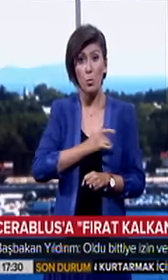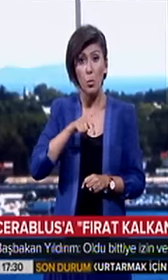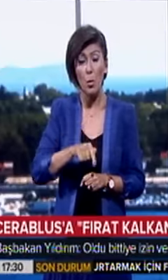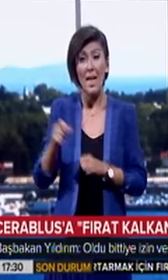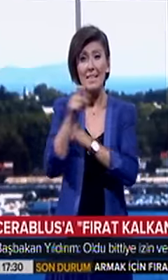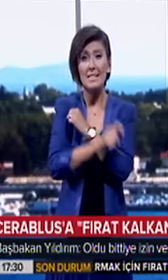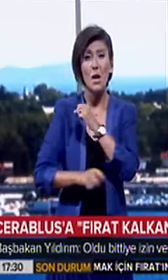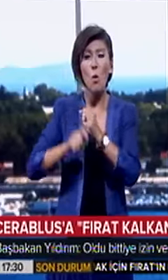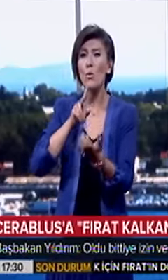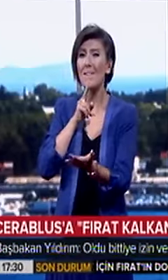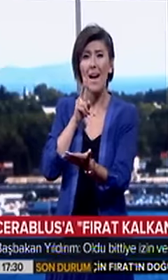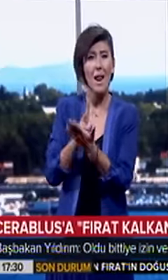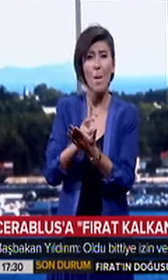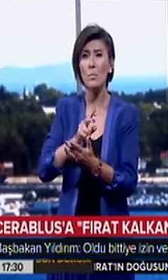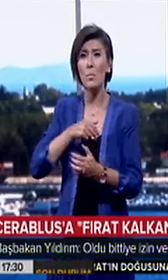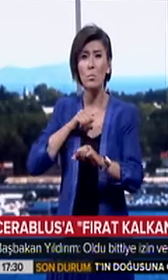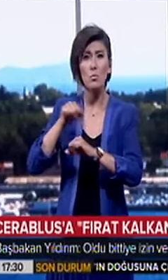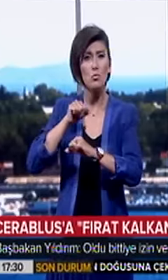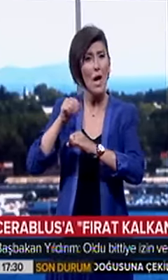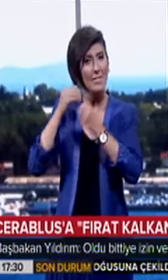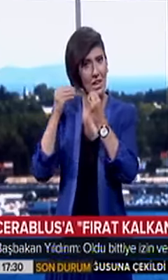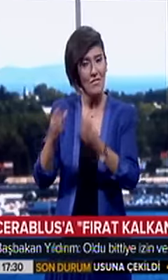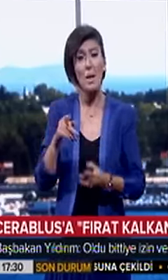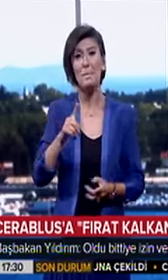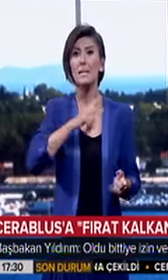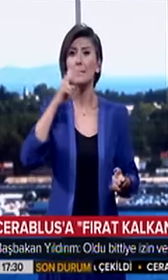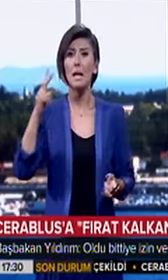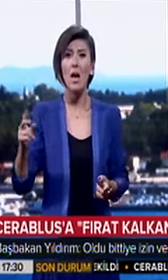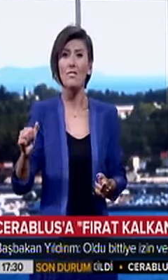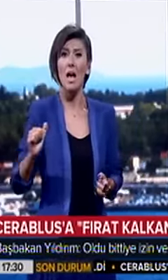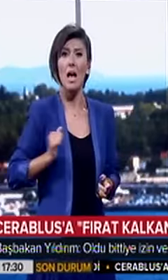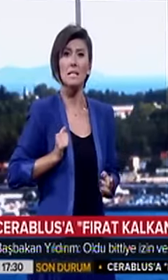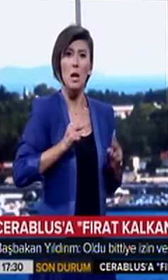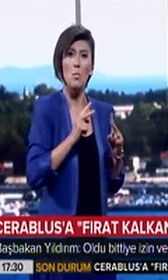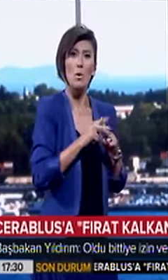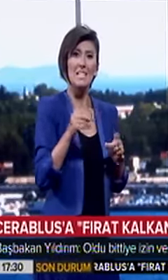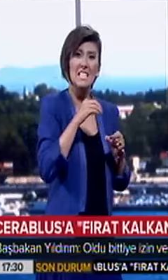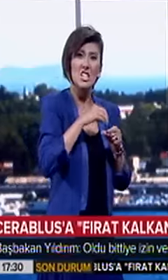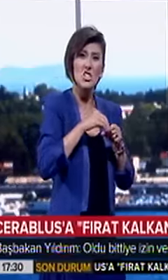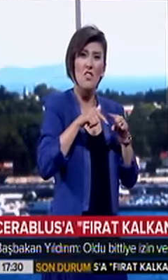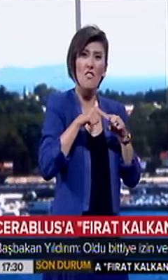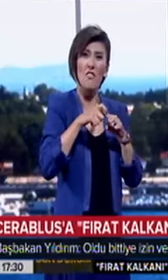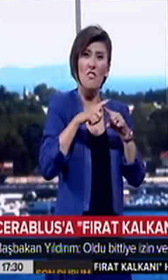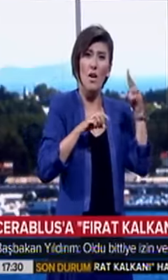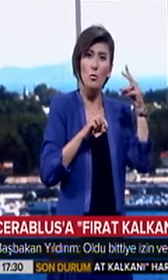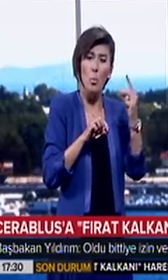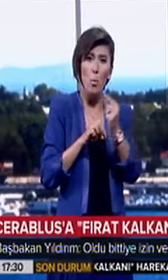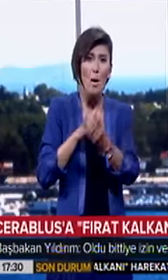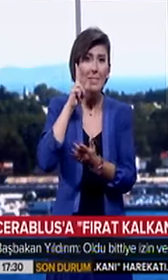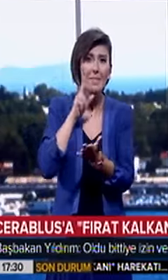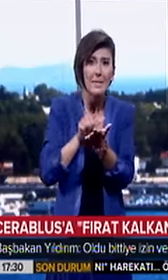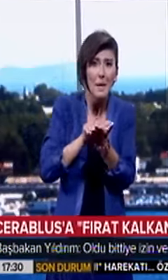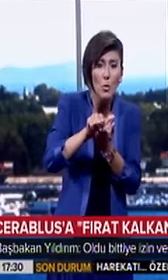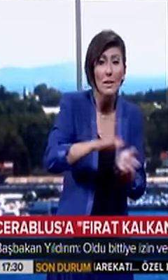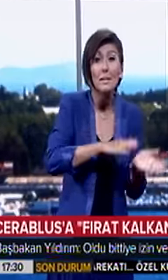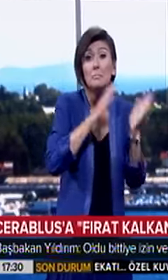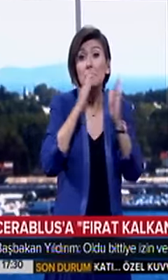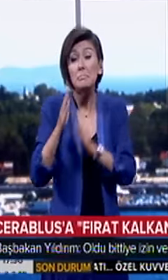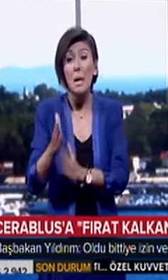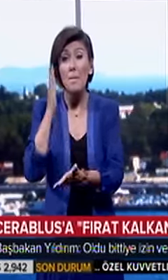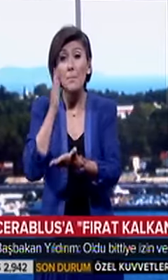terörle kararlılıkla mücadele edileceğini söyledi. Bir taraftan asker ve polis içindeki FETÖ'cüleri temizliyoruz, diğer taraftan